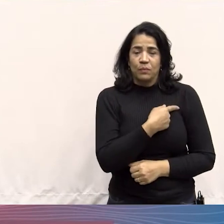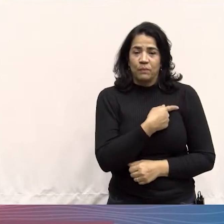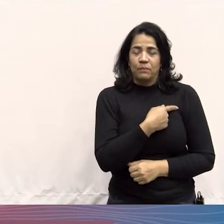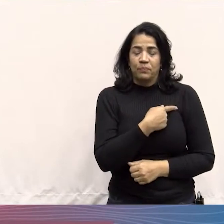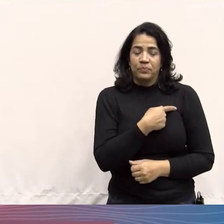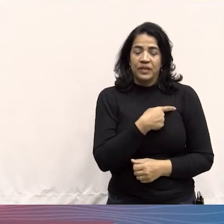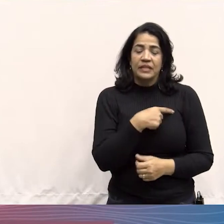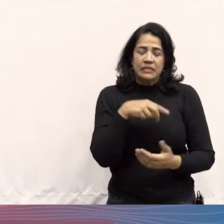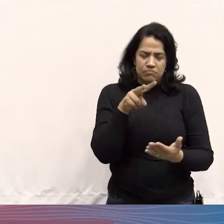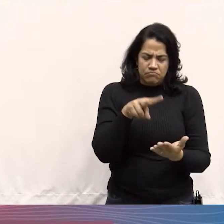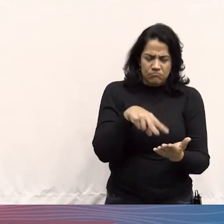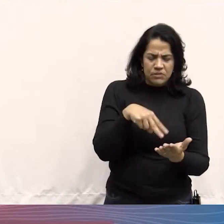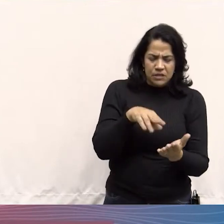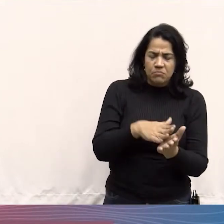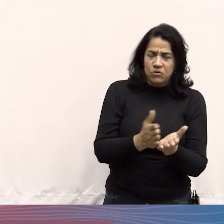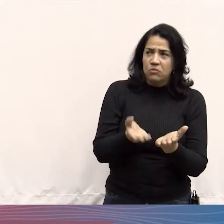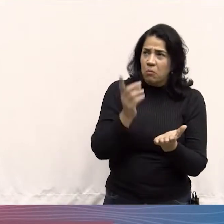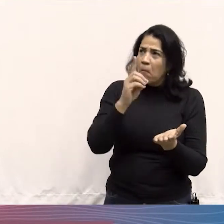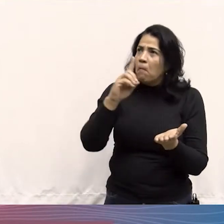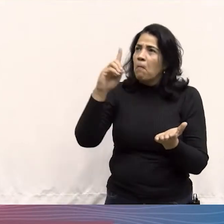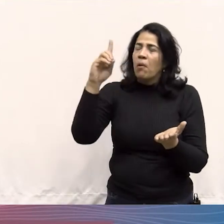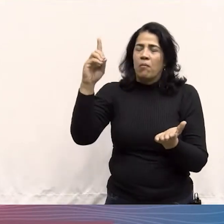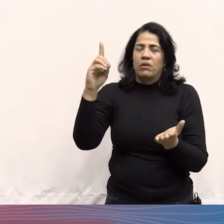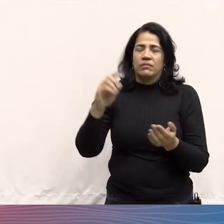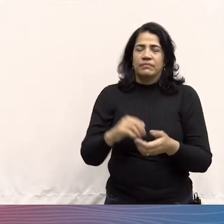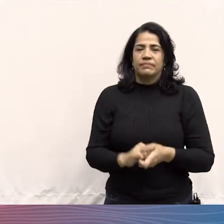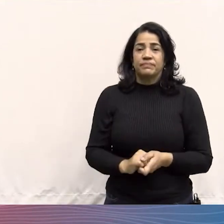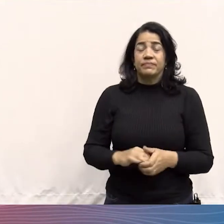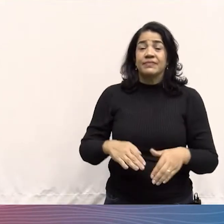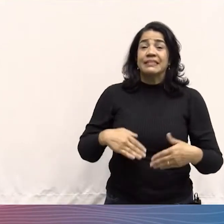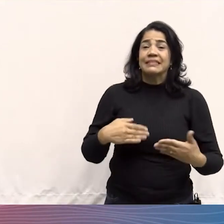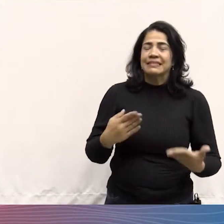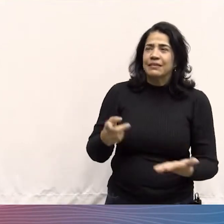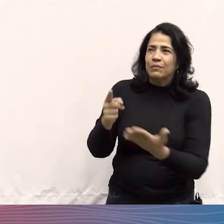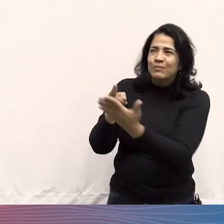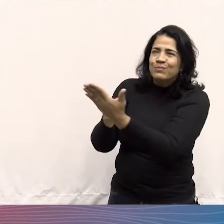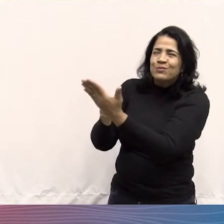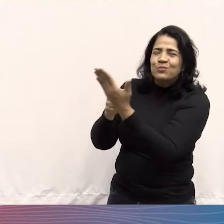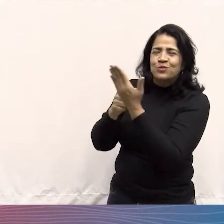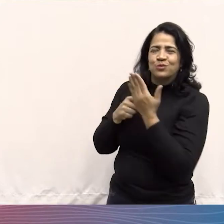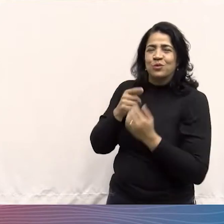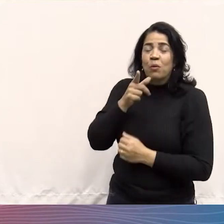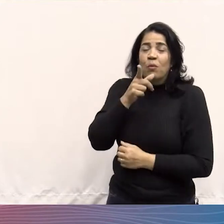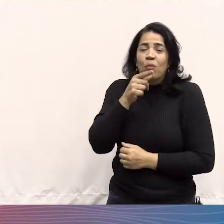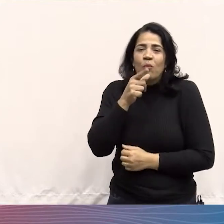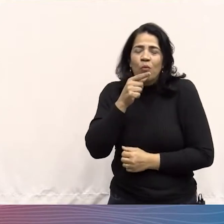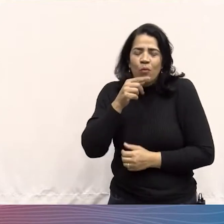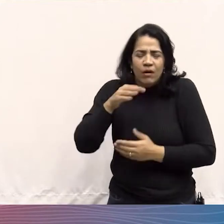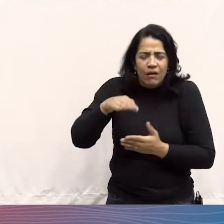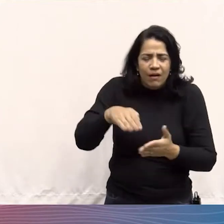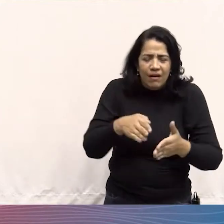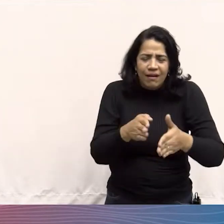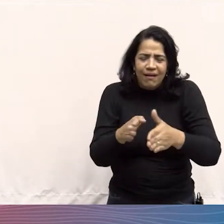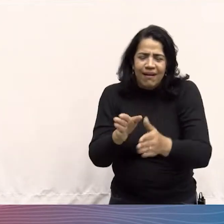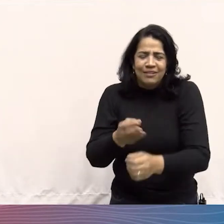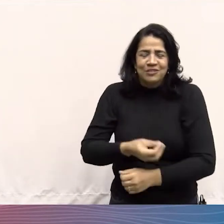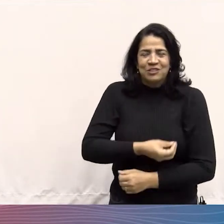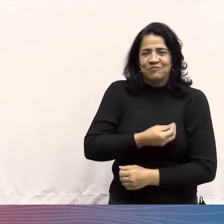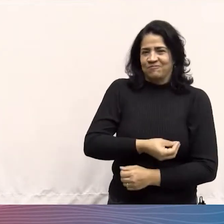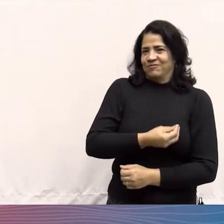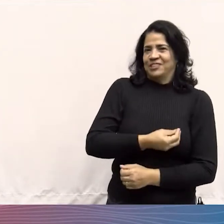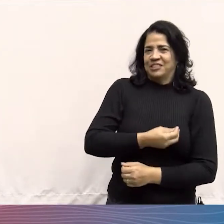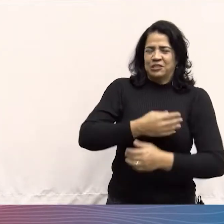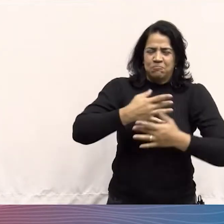capítulo 22. Então me mostrou o rio da água da vida, e brilhante como cristal,